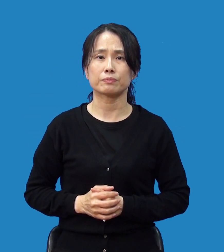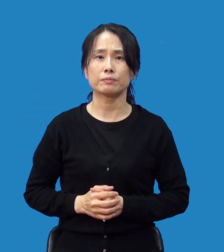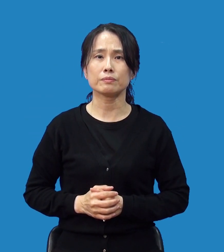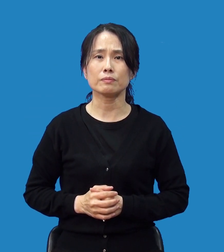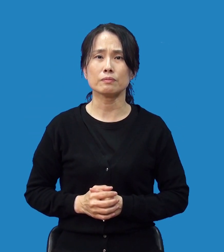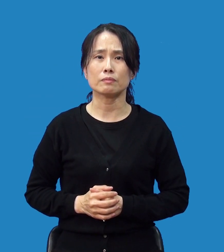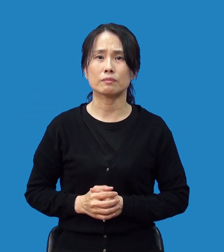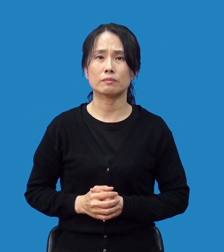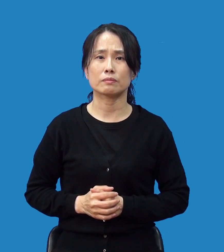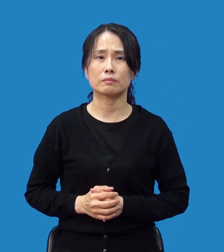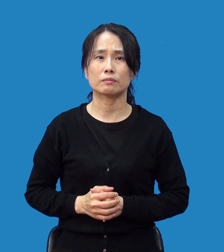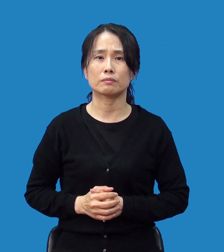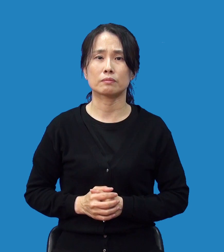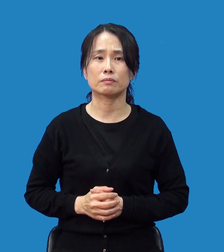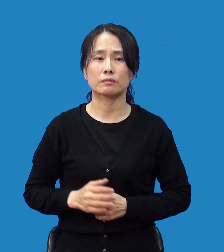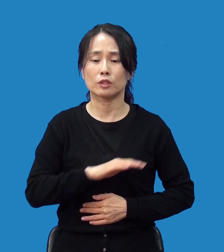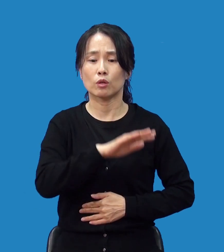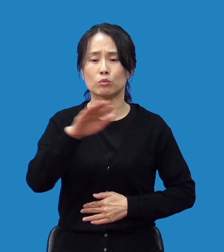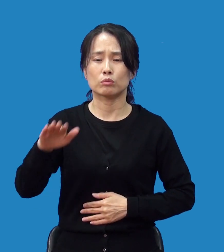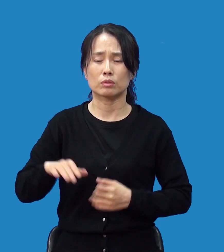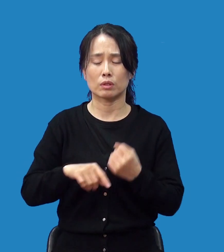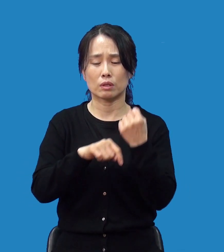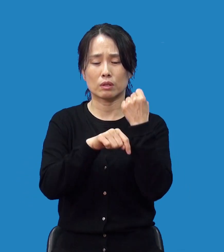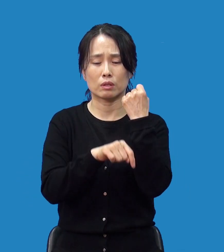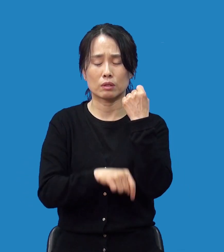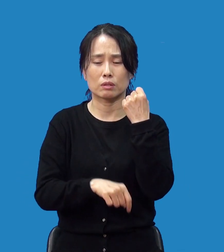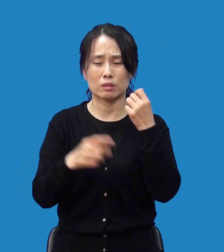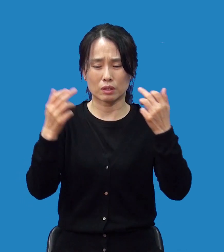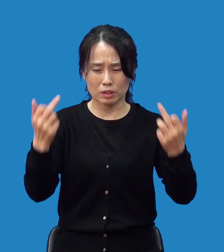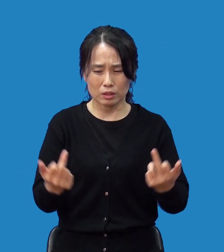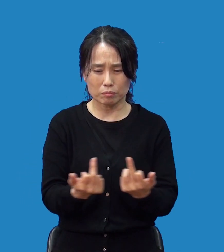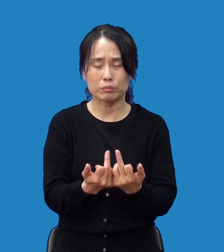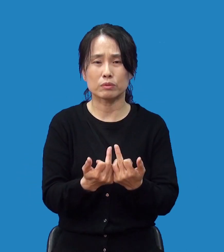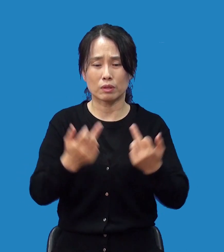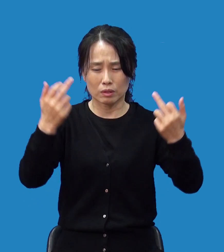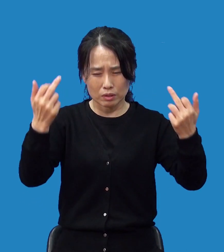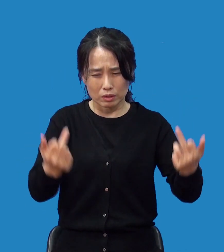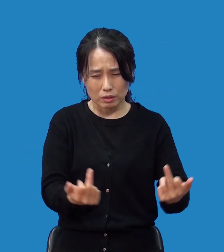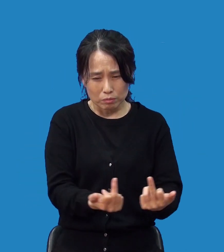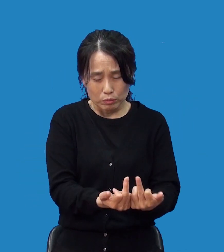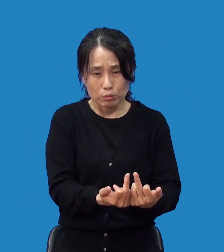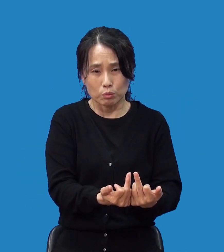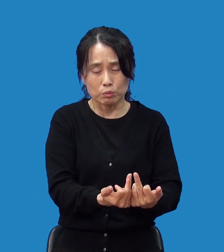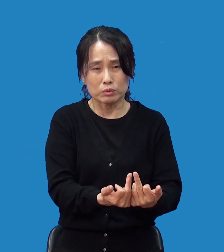우리 인생의 깊은 골짜기가 왜 생겼을까요?